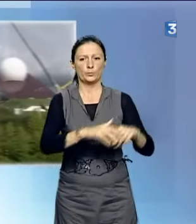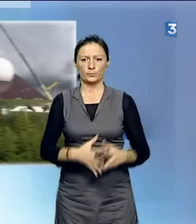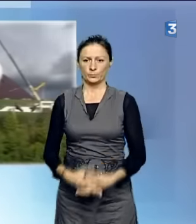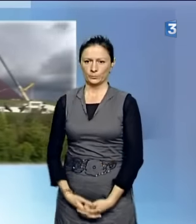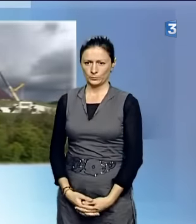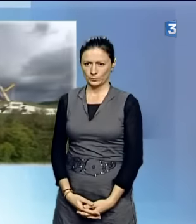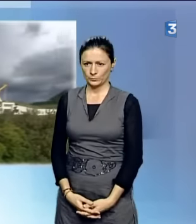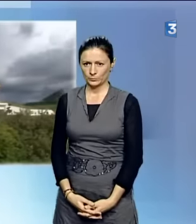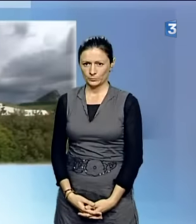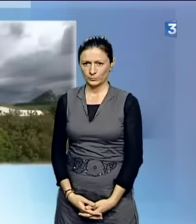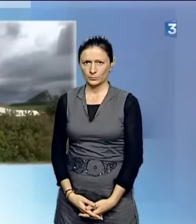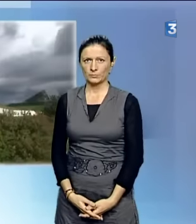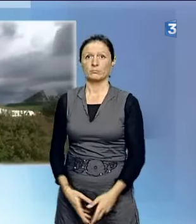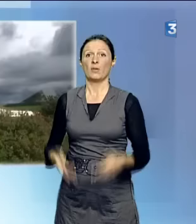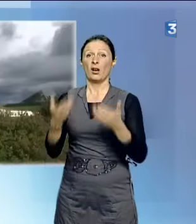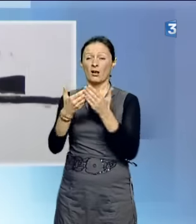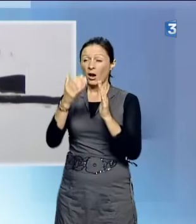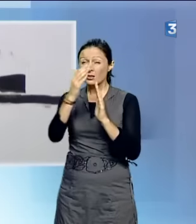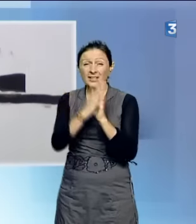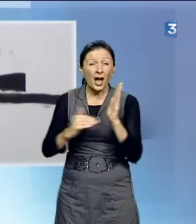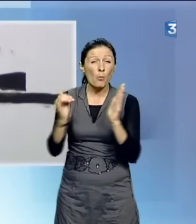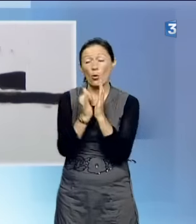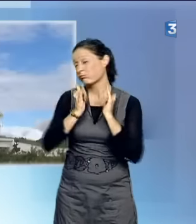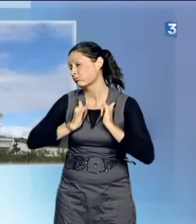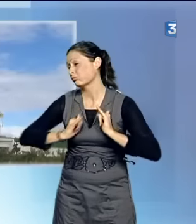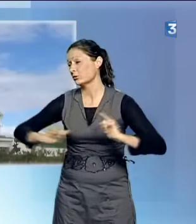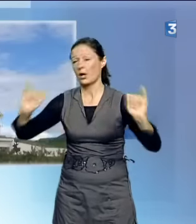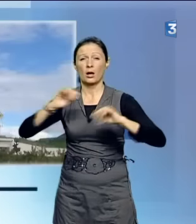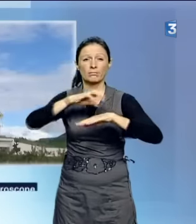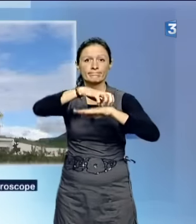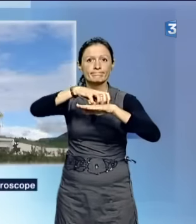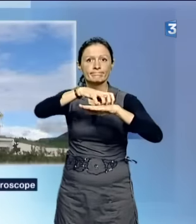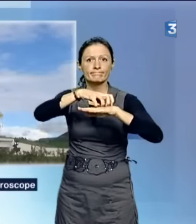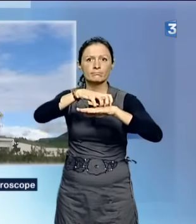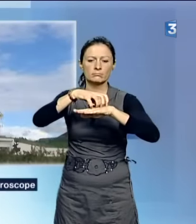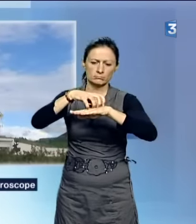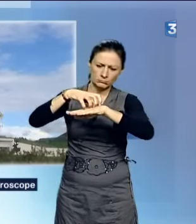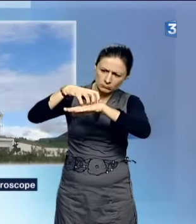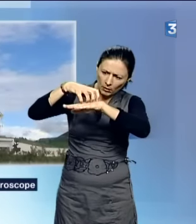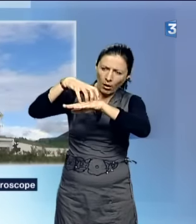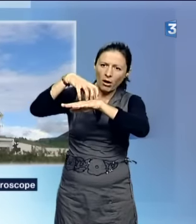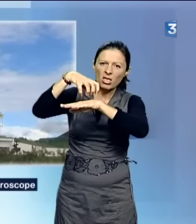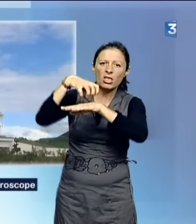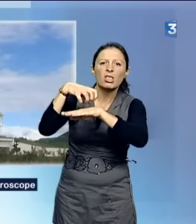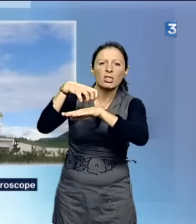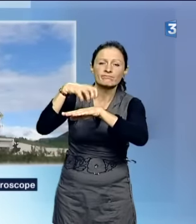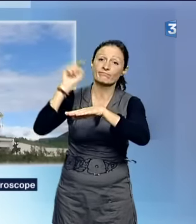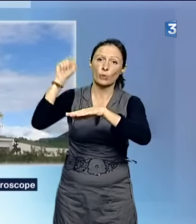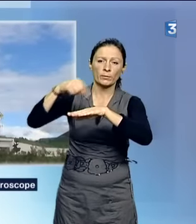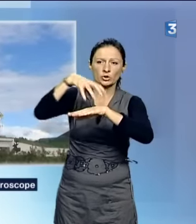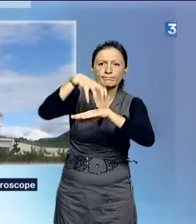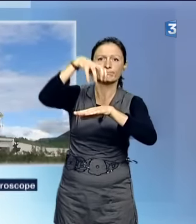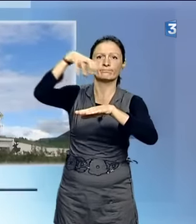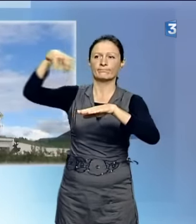Véritable symbole du parc d'attraction, la boule du futuroscope montrait des signes de fatigue. Elle est donc démontée